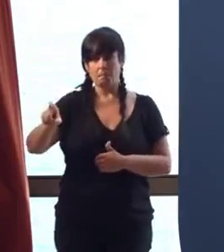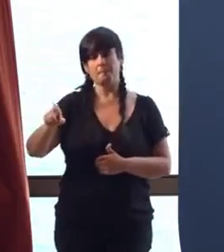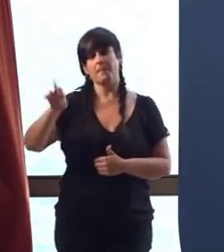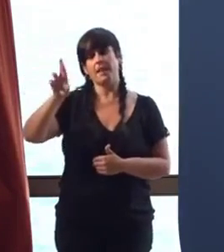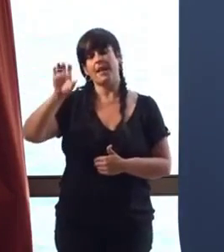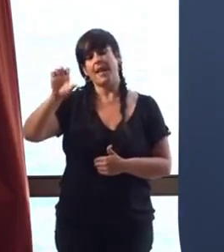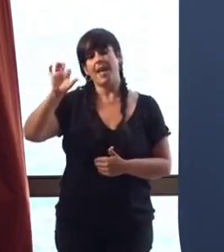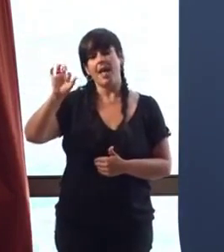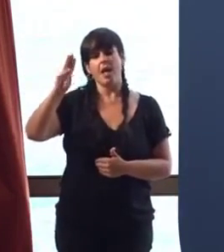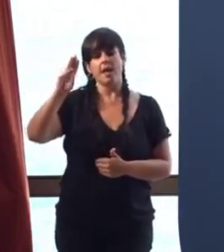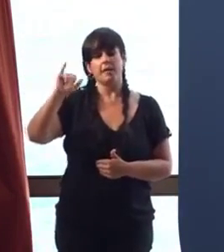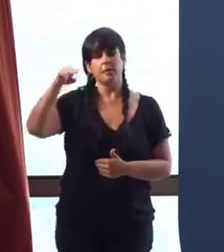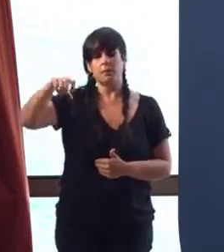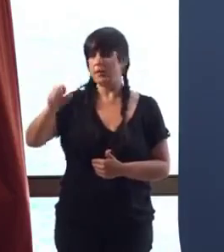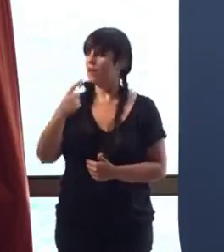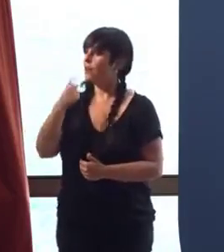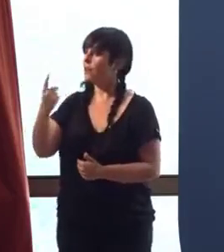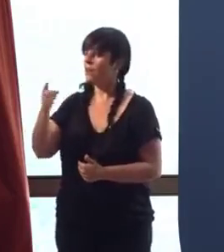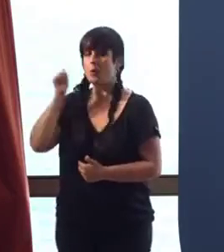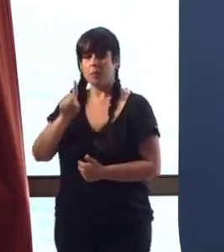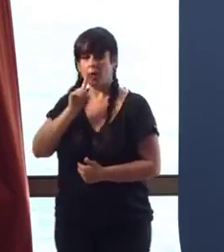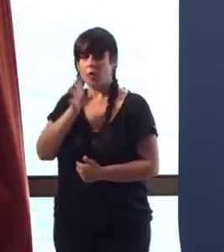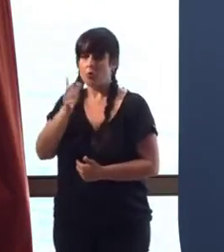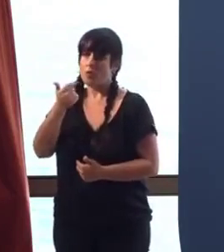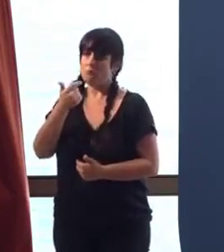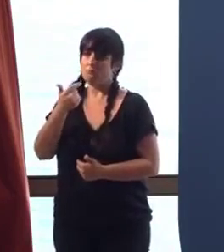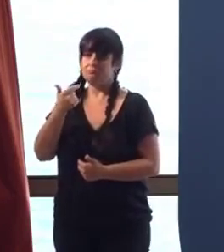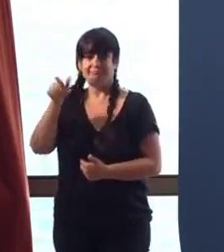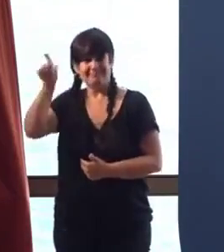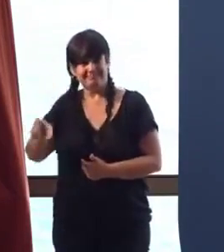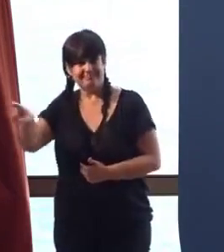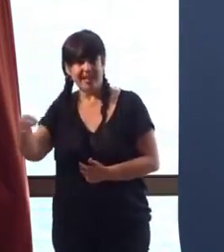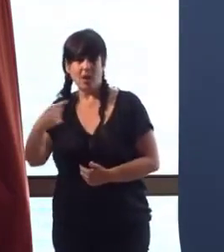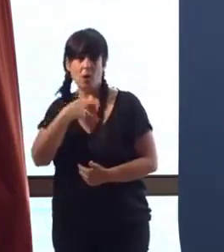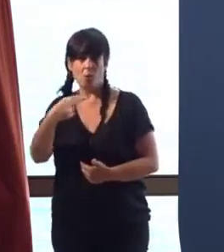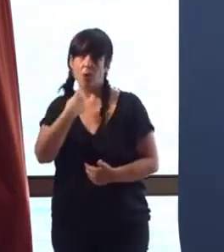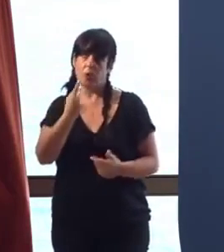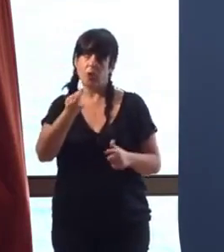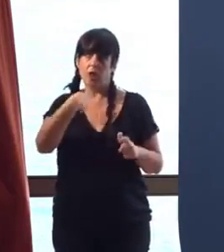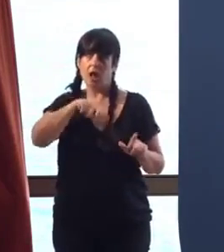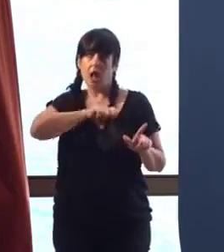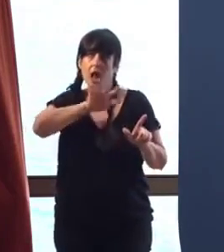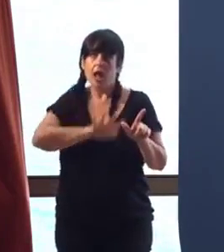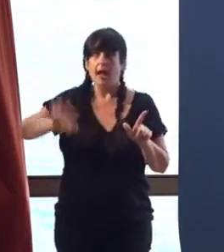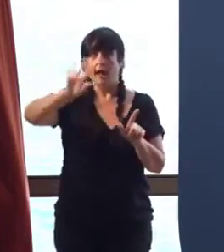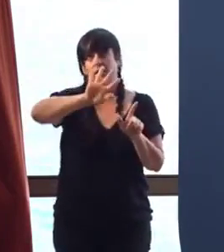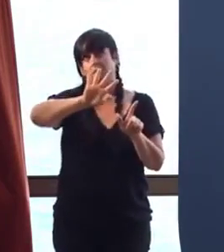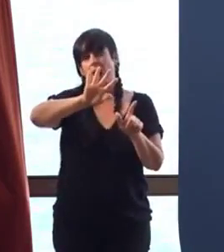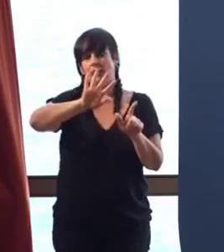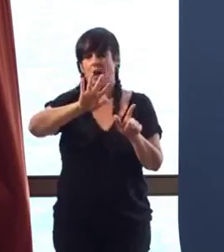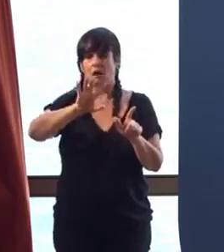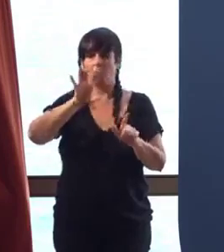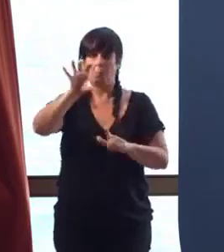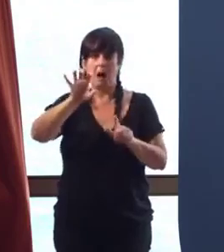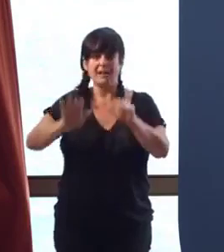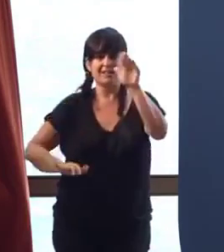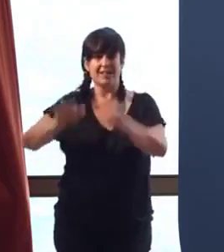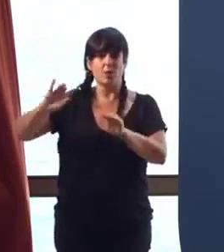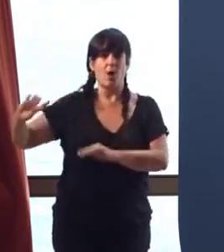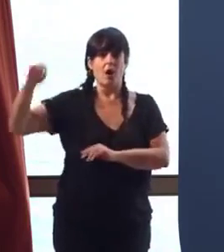porque decía que España es el país más desigual de Europa. Y algunos decían, no, es mentira porque es el segundo más desigual de Europa. Qué patético,